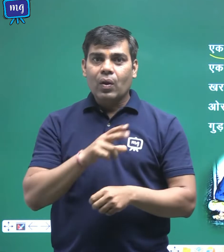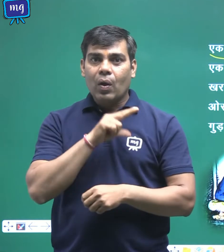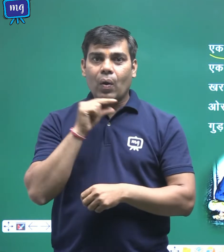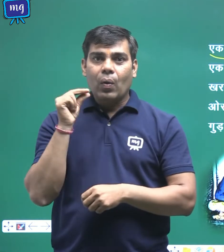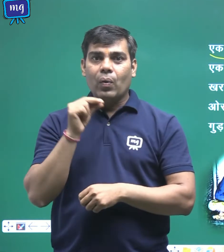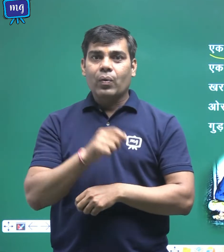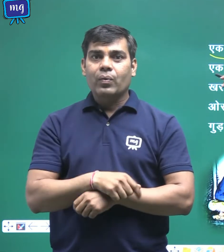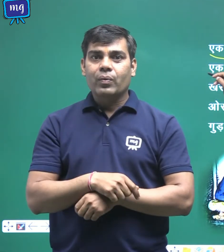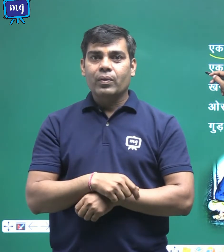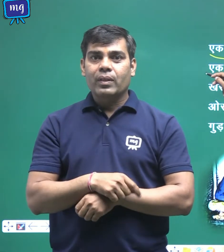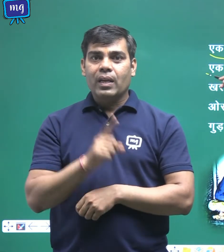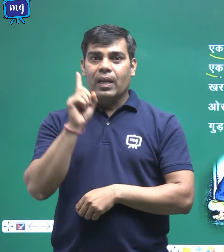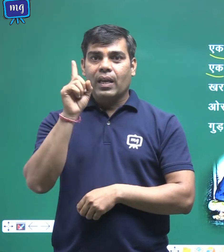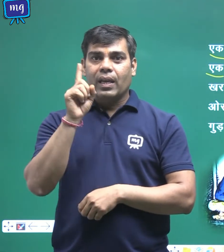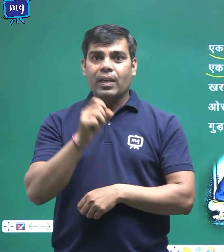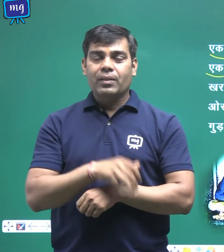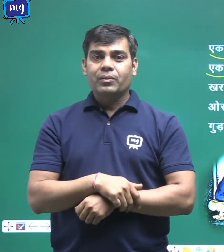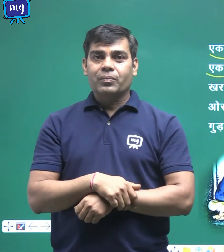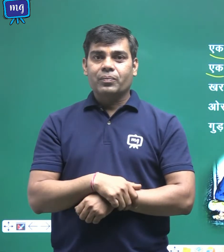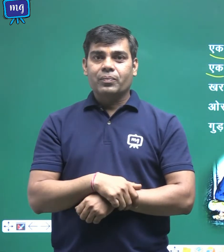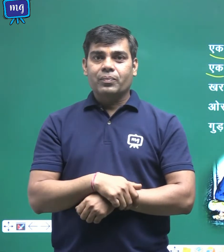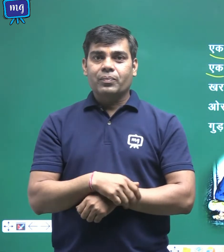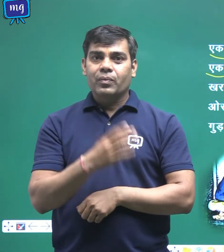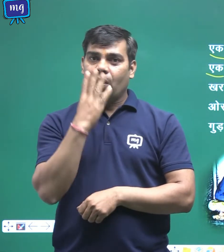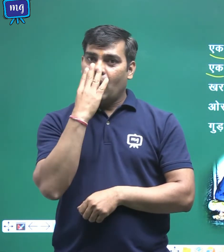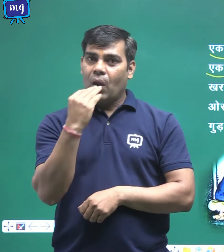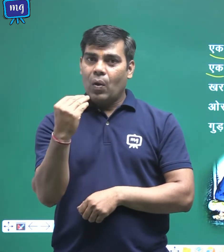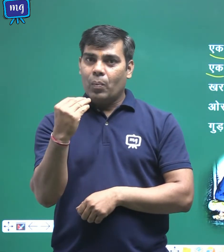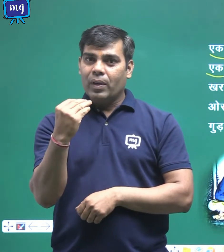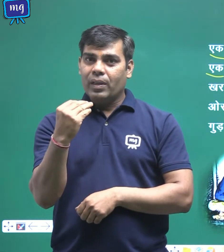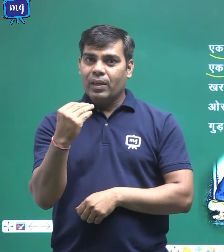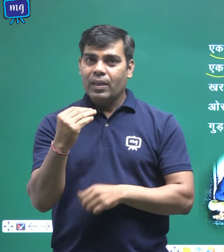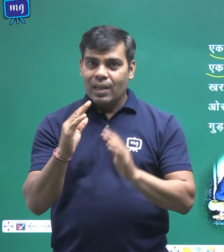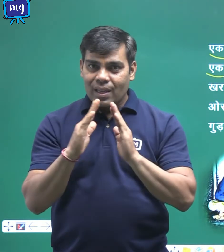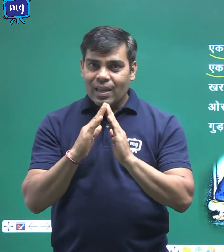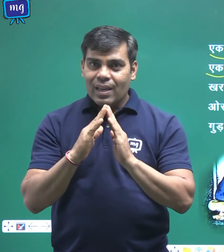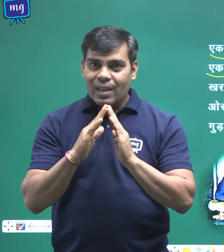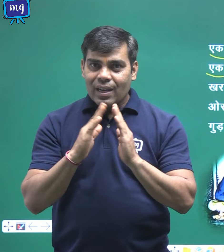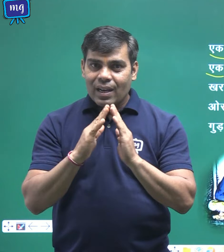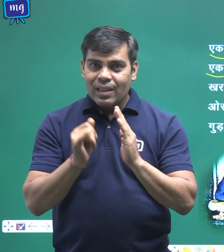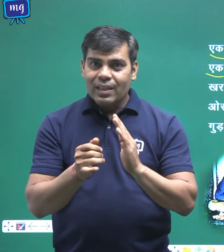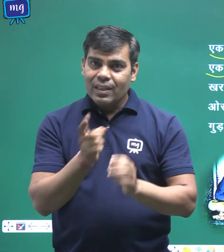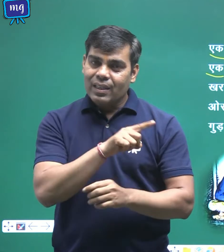और एक लोमड़ी रहती थी।